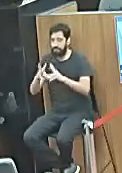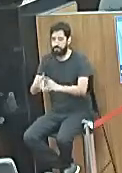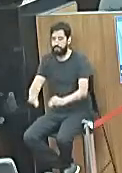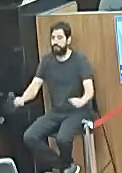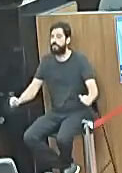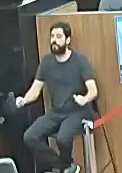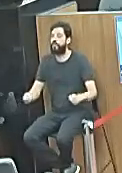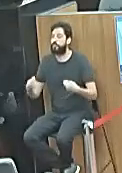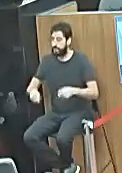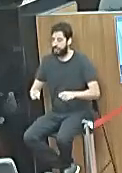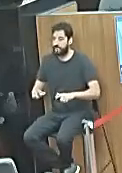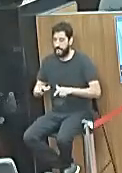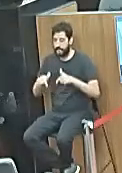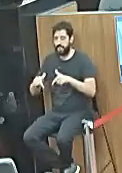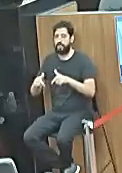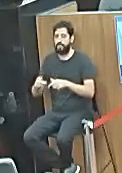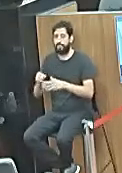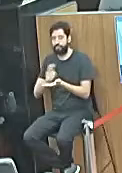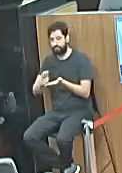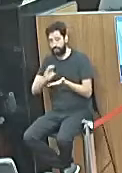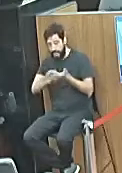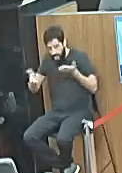e recursos chá